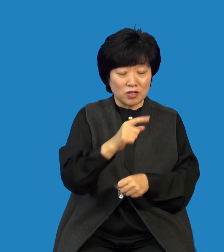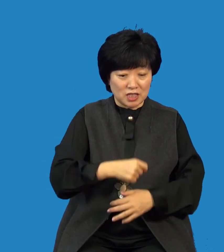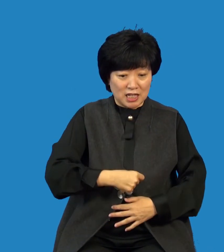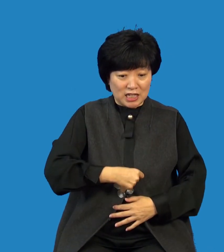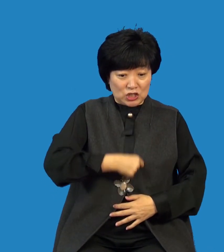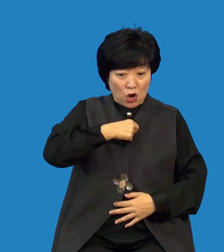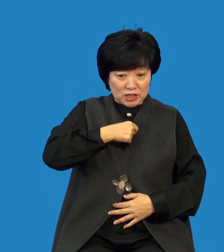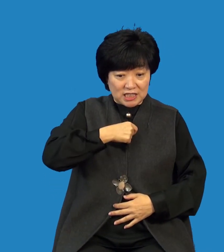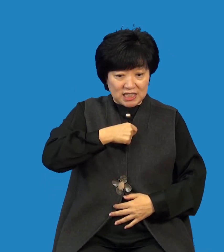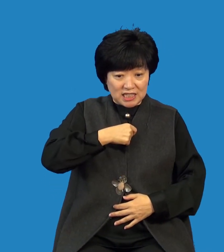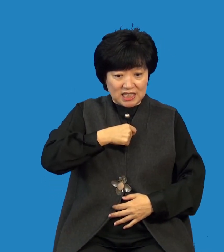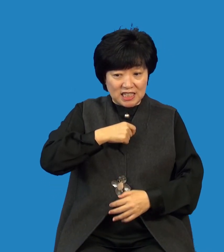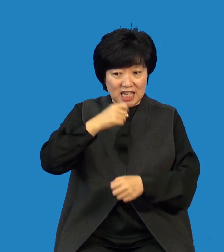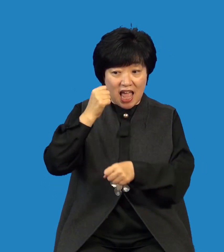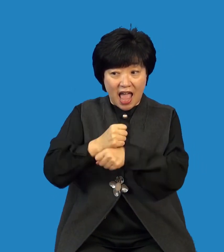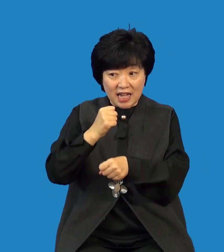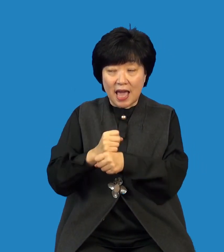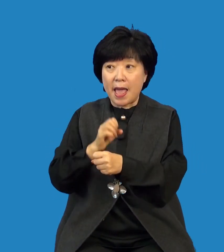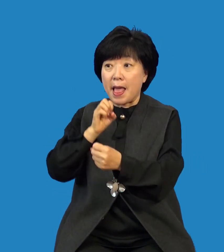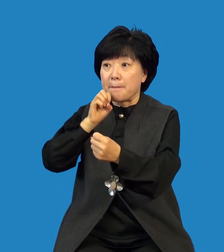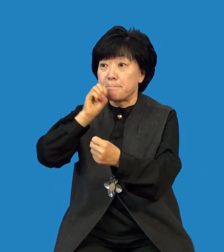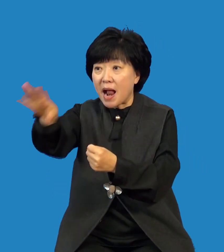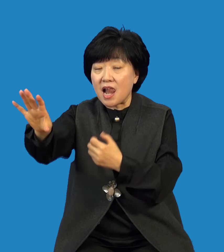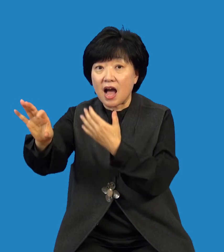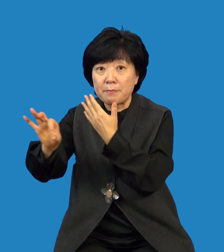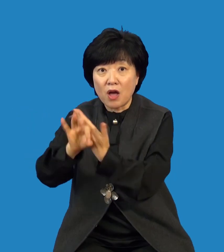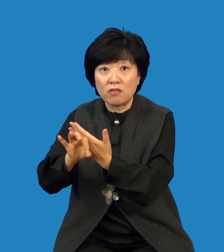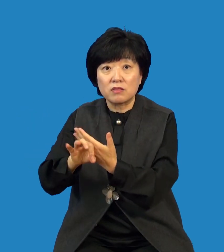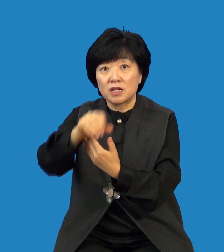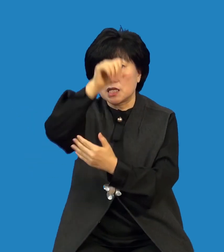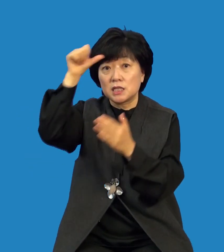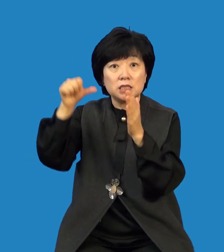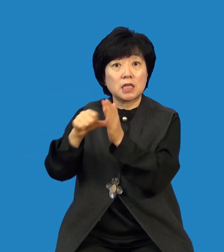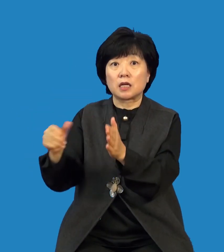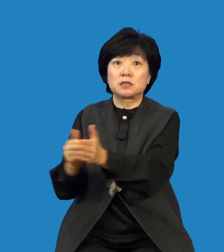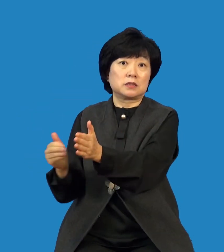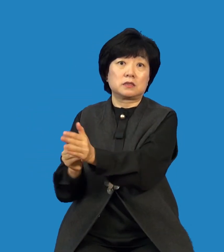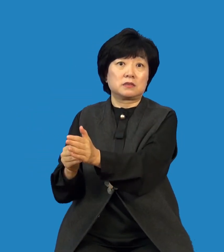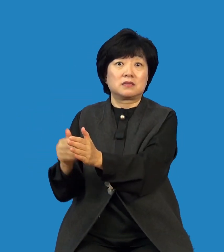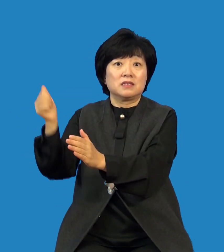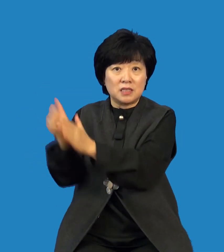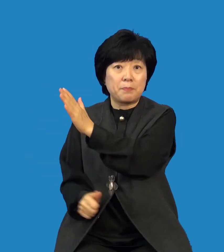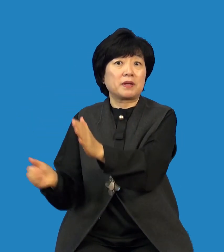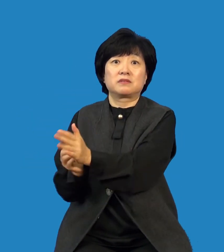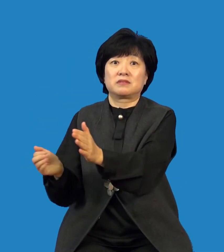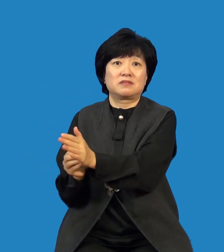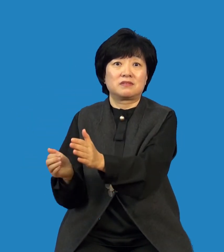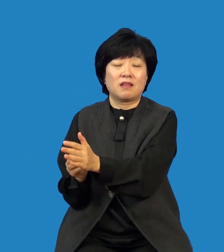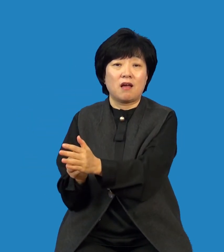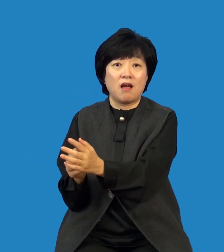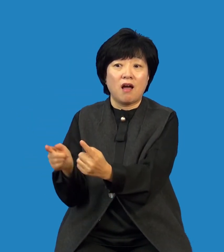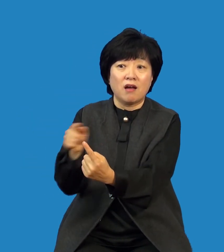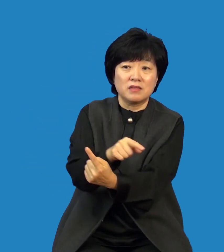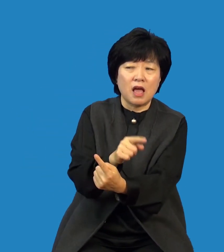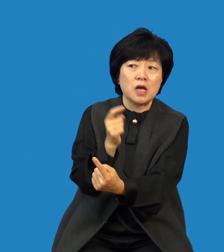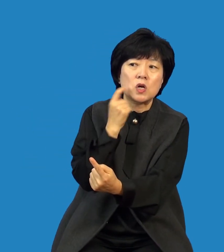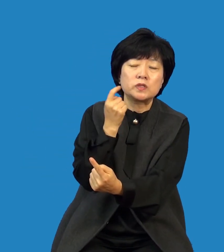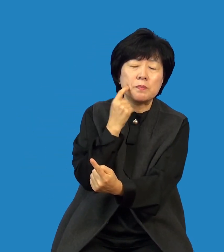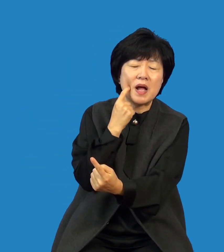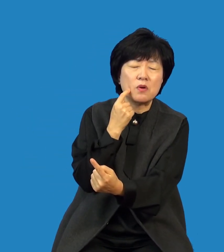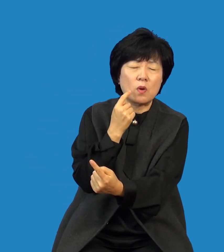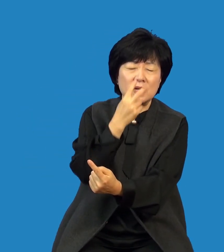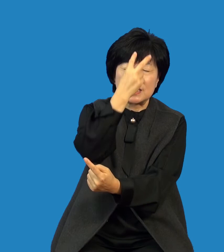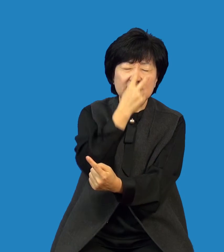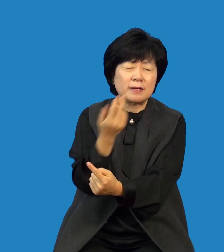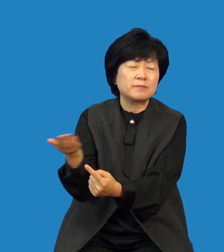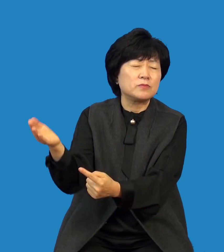정직하기에는 삶의 이슈가 너무 큰 거야. 인생 종칠 거냐 말 거냐 하는 이슈인데 이걸 무엇인지 정직해야 되느냐. 하여간